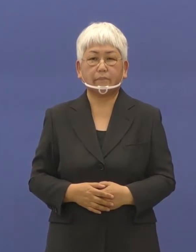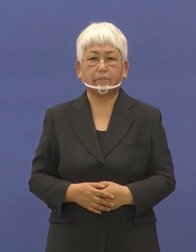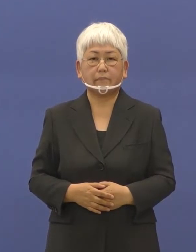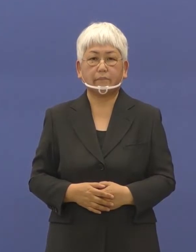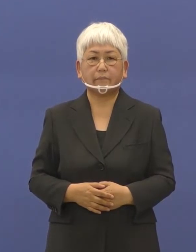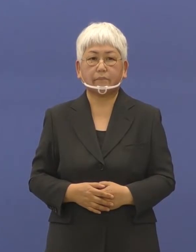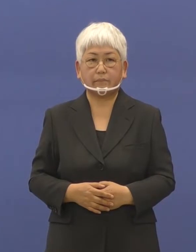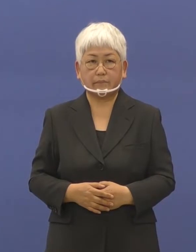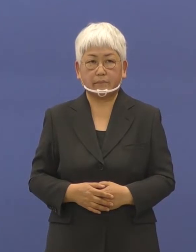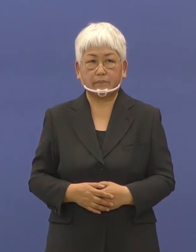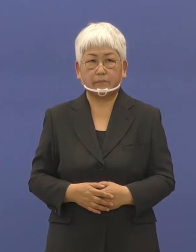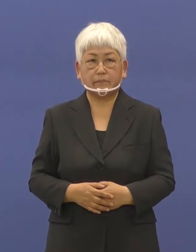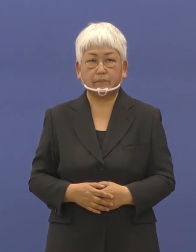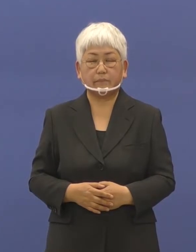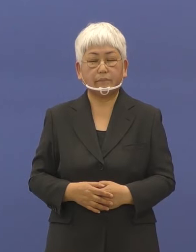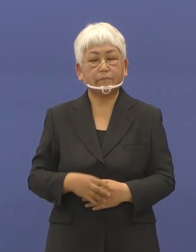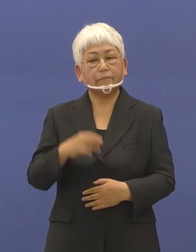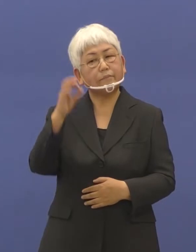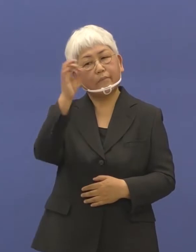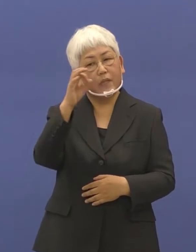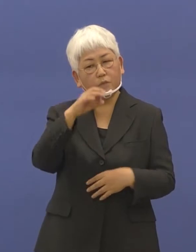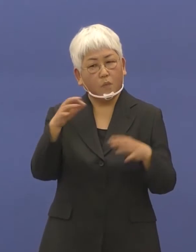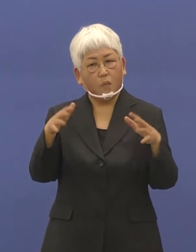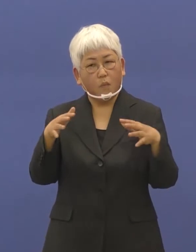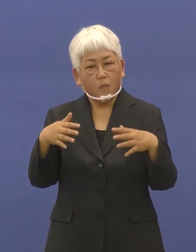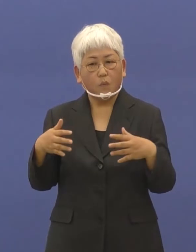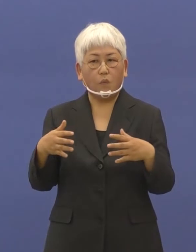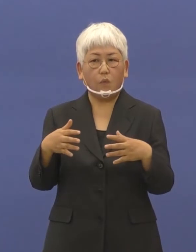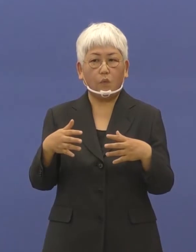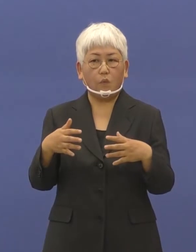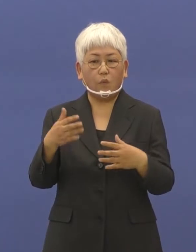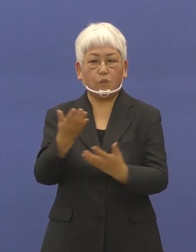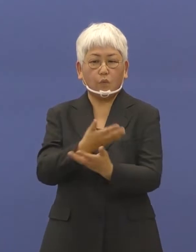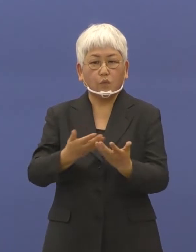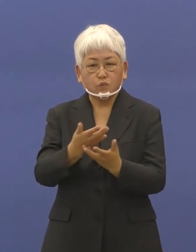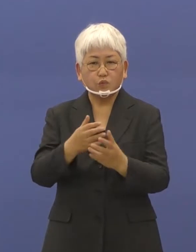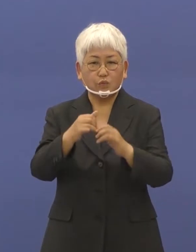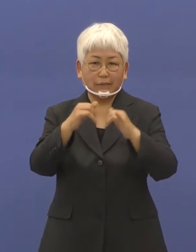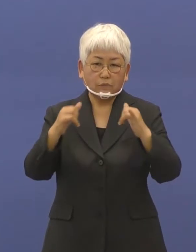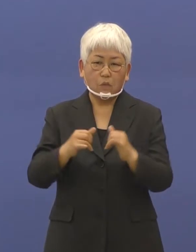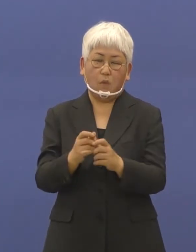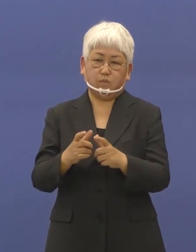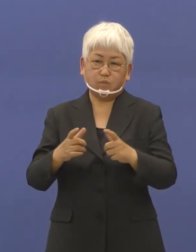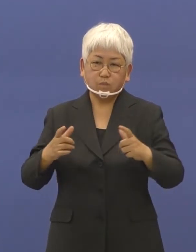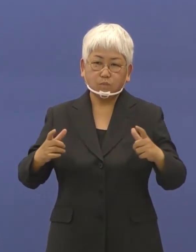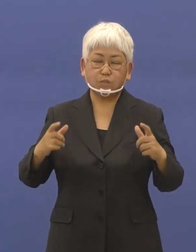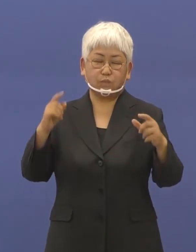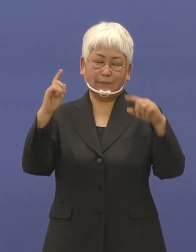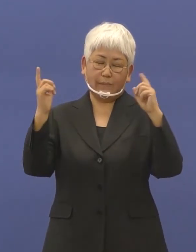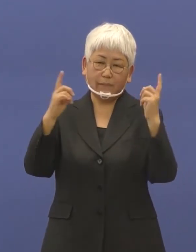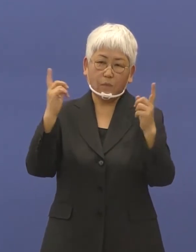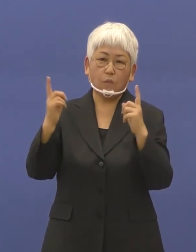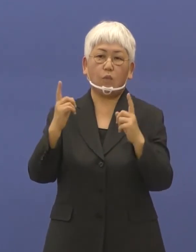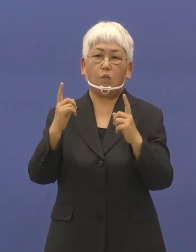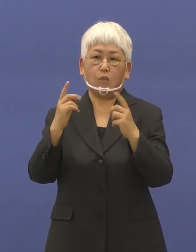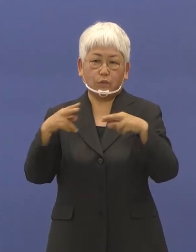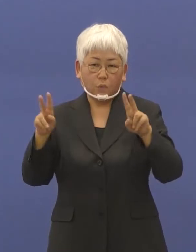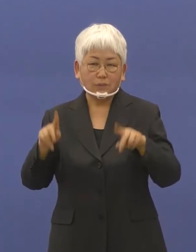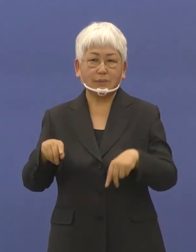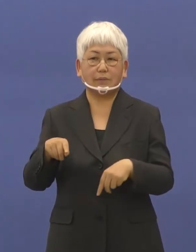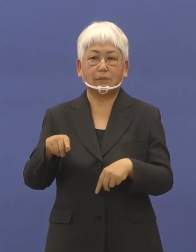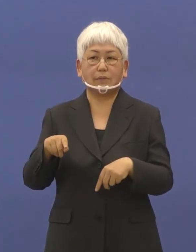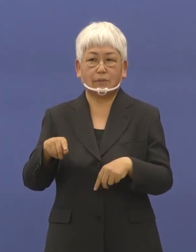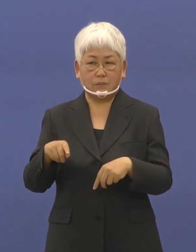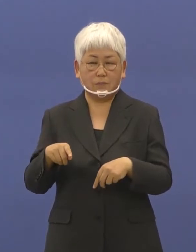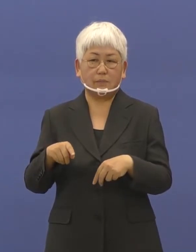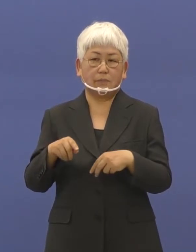観光交流人口拡大につながるようなさまざまなイベントや仕掛けなどについても